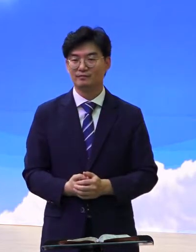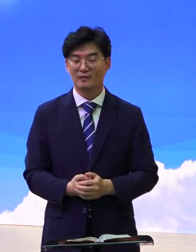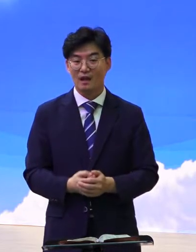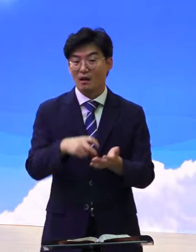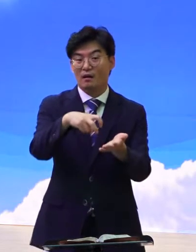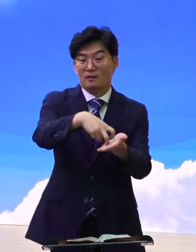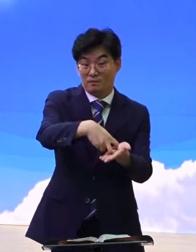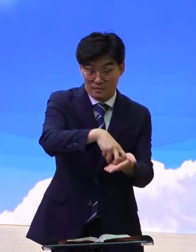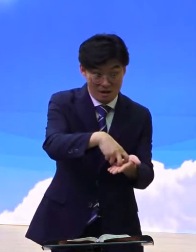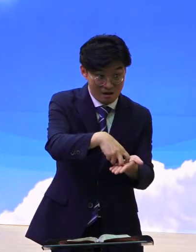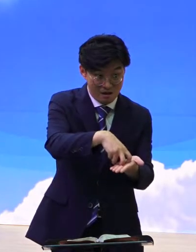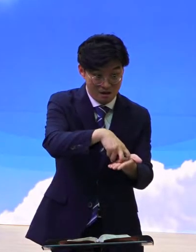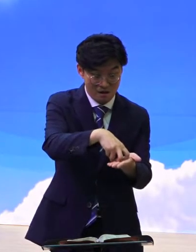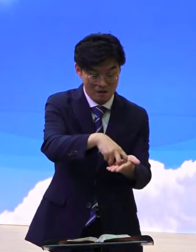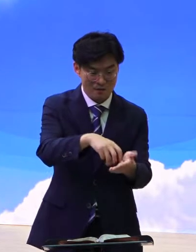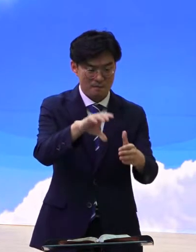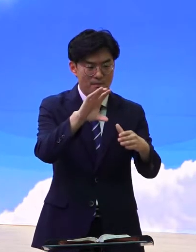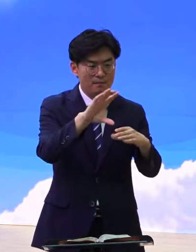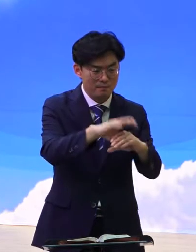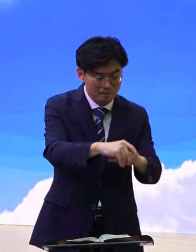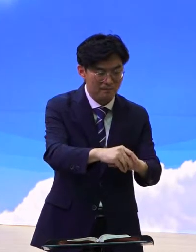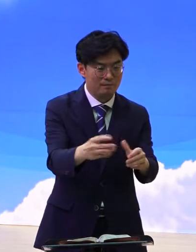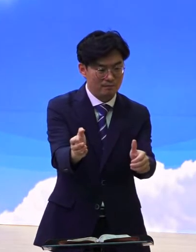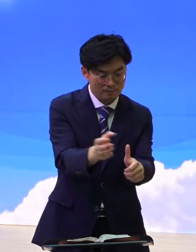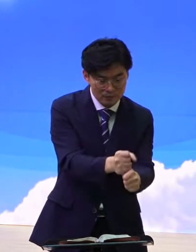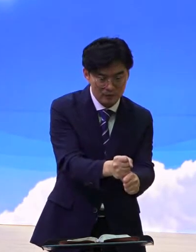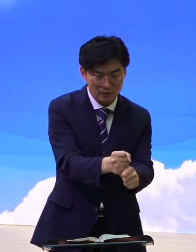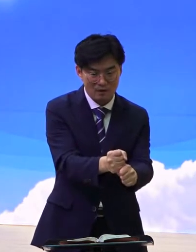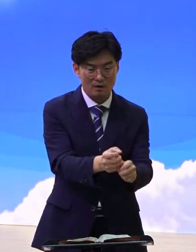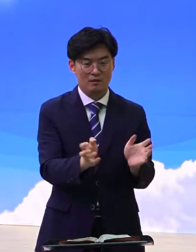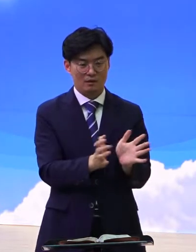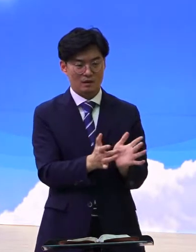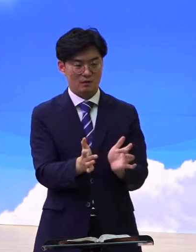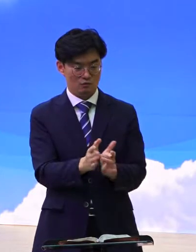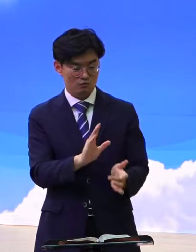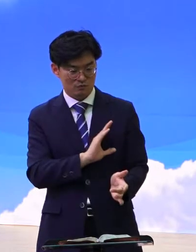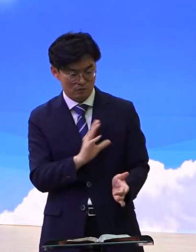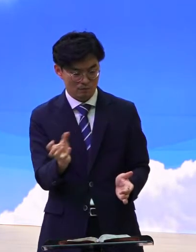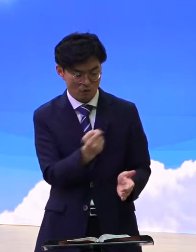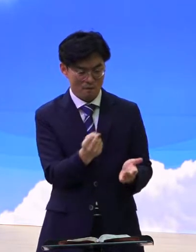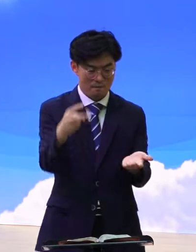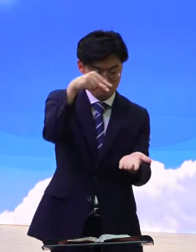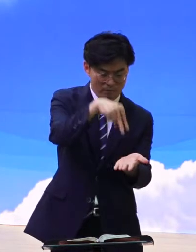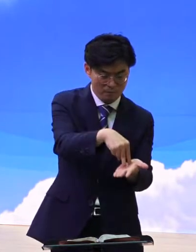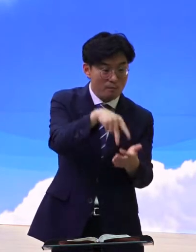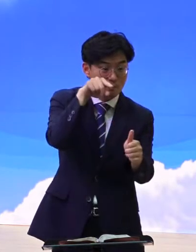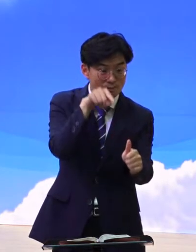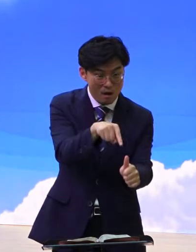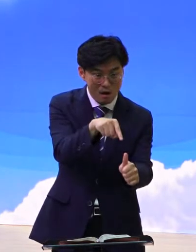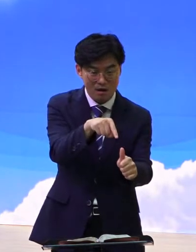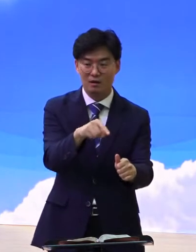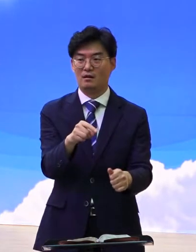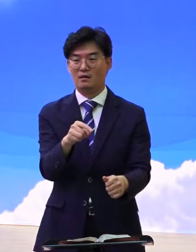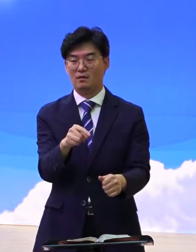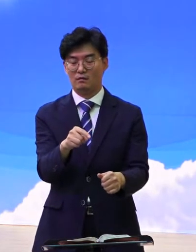붙들어 일으켜서 그가 걷게 됐고 그리고 뛰게 됐고 하나님을 찬양하기까지